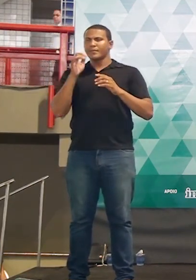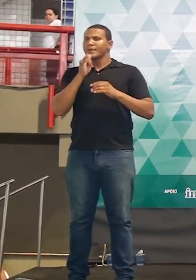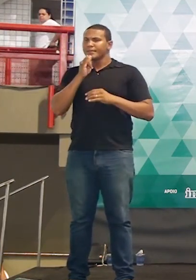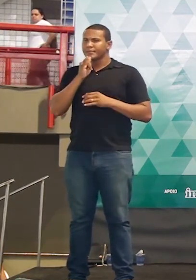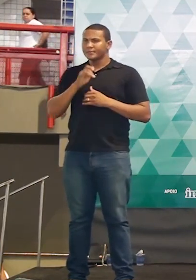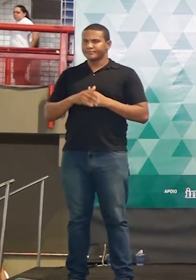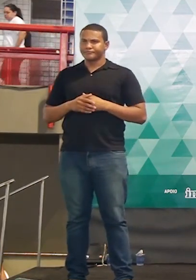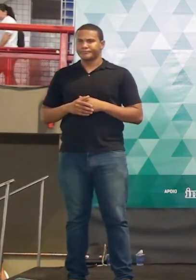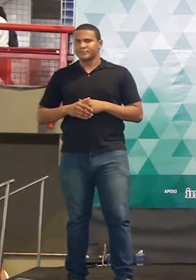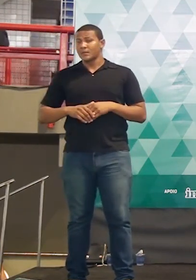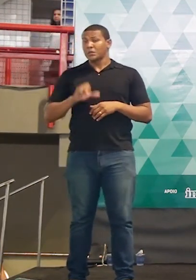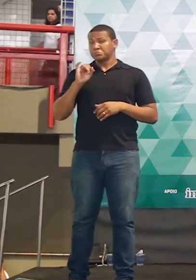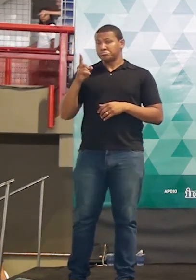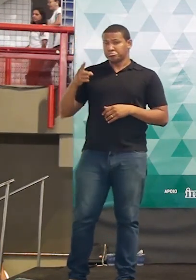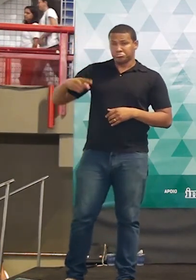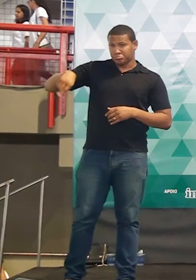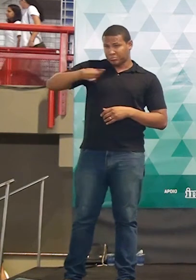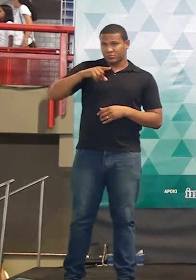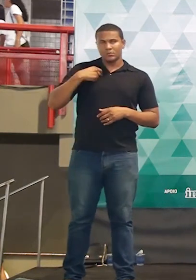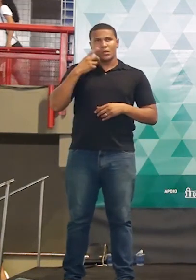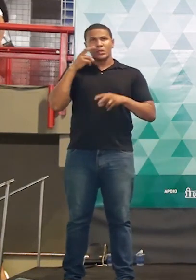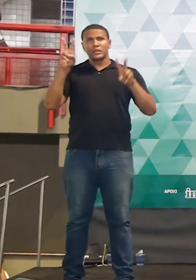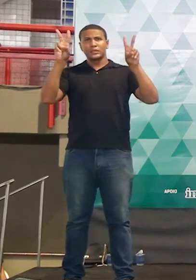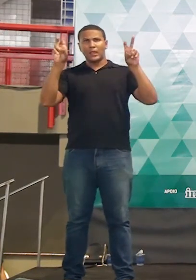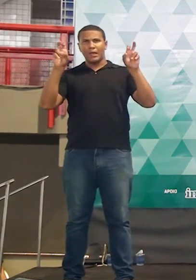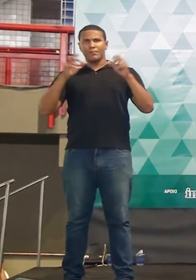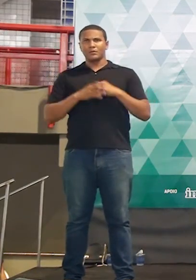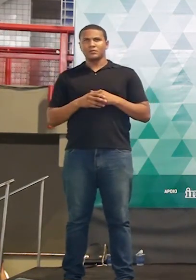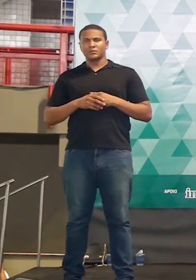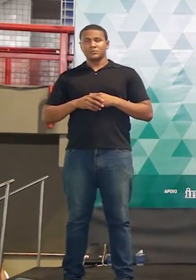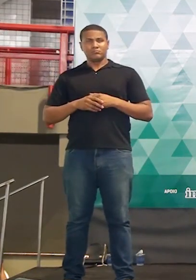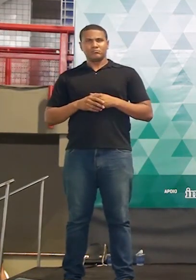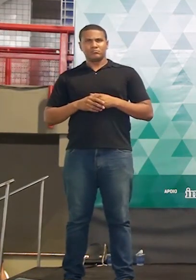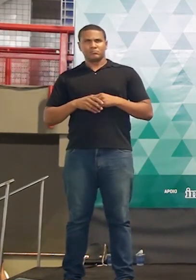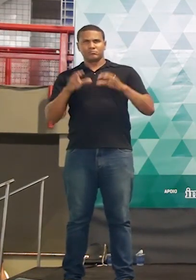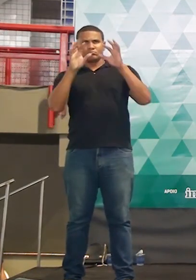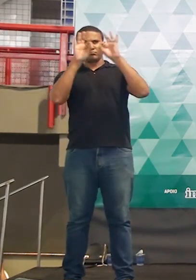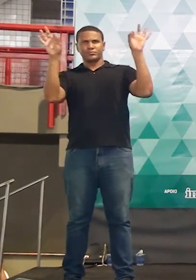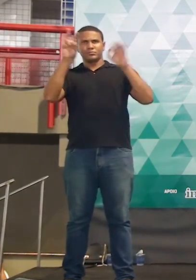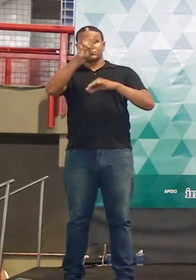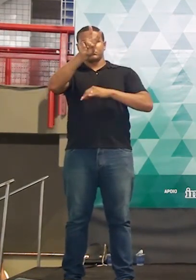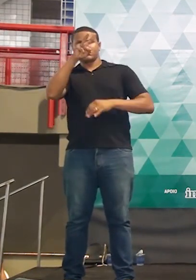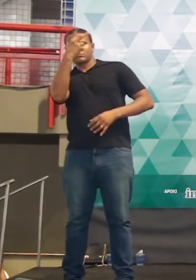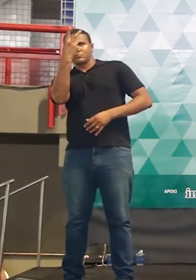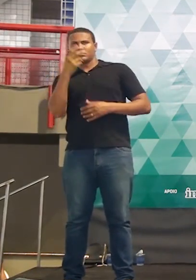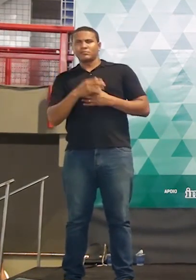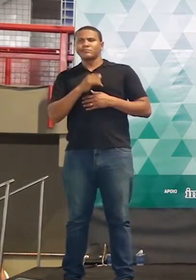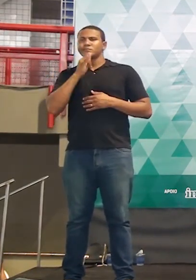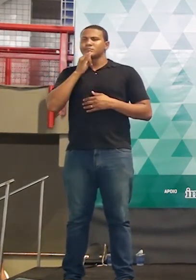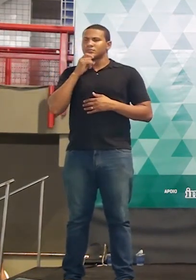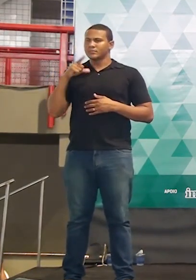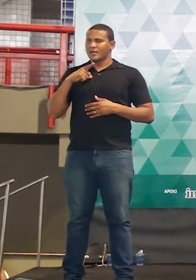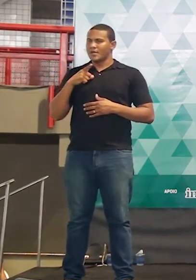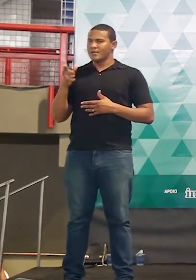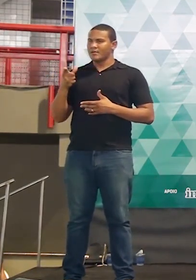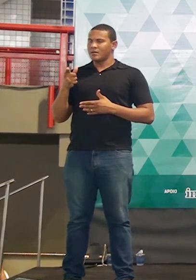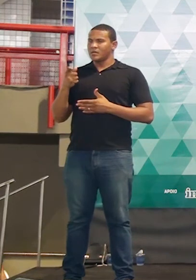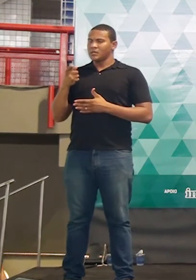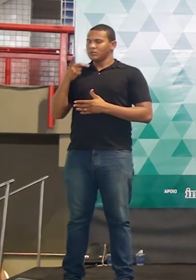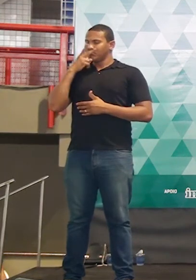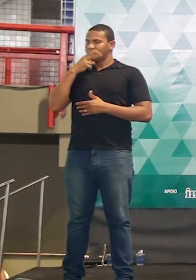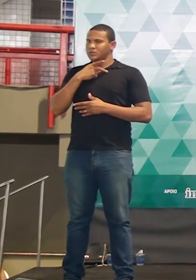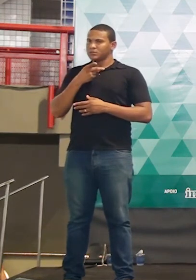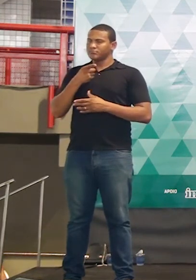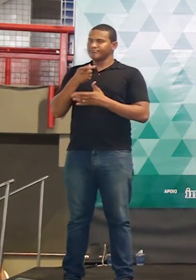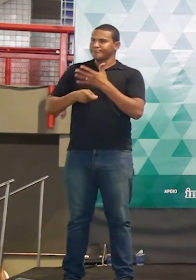pegarem o tema que está aí, o tema 2, você está vendo que é assim: a persistência da dengue no